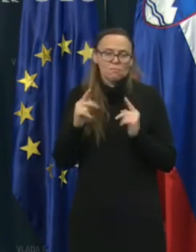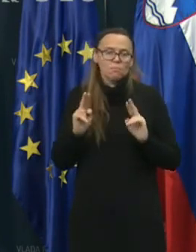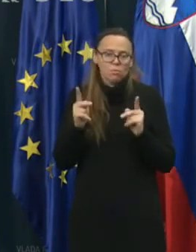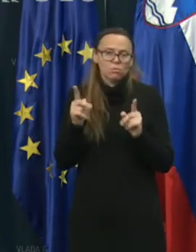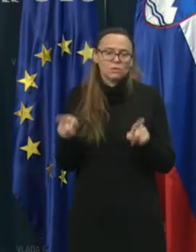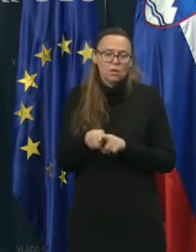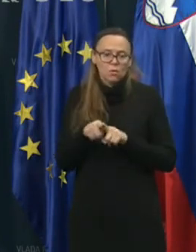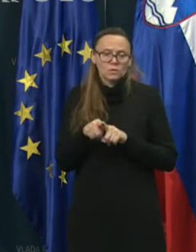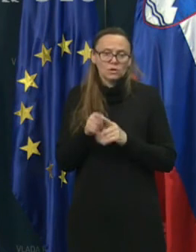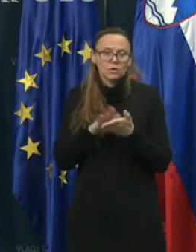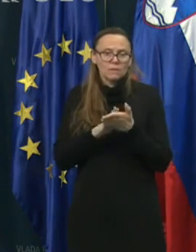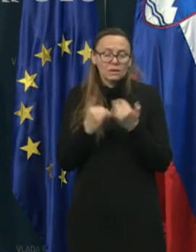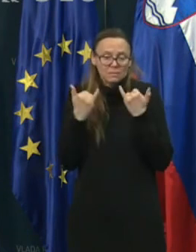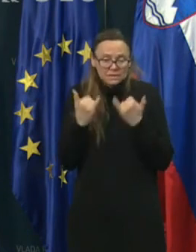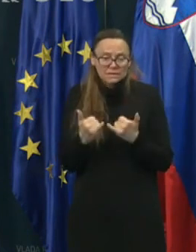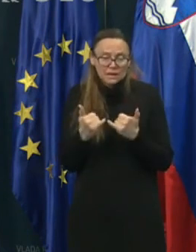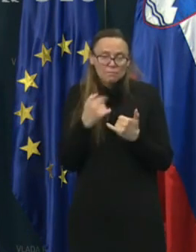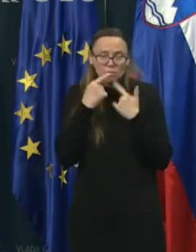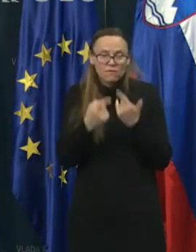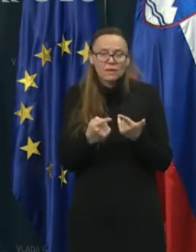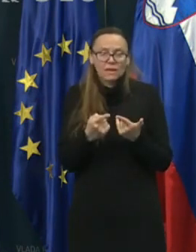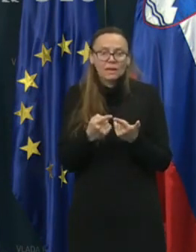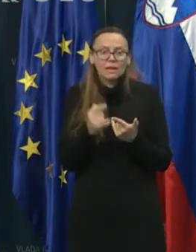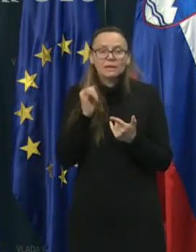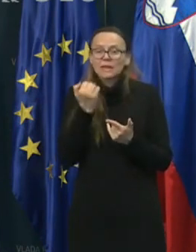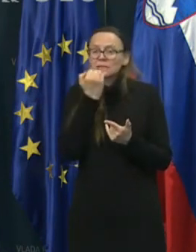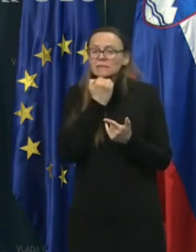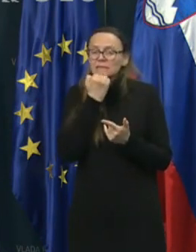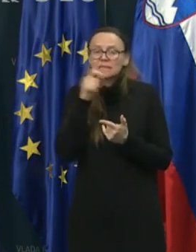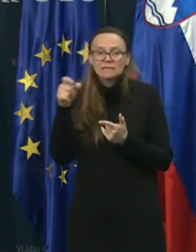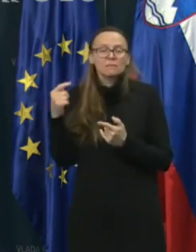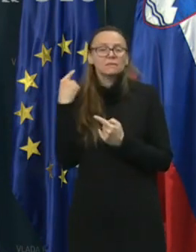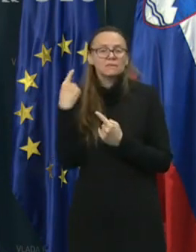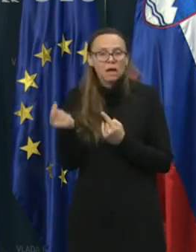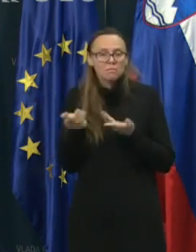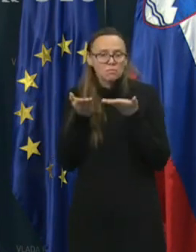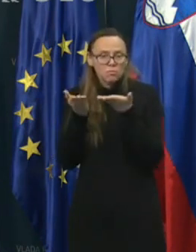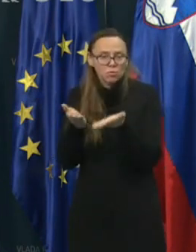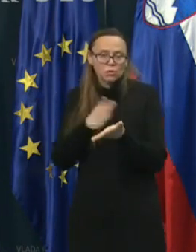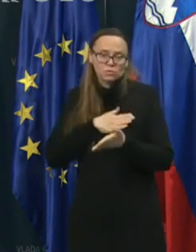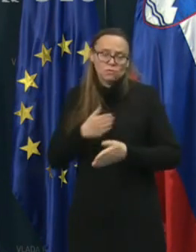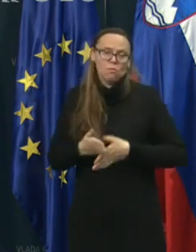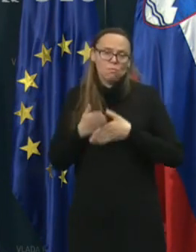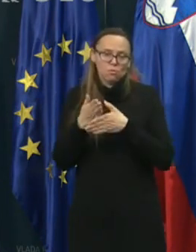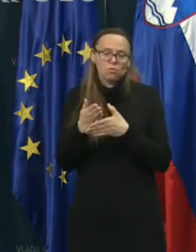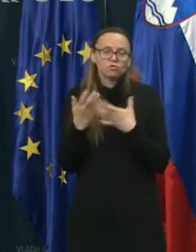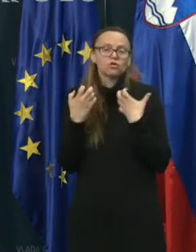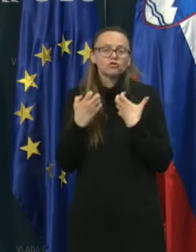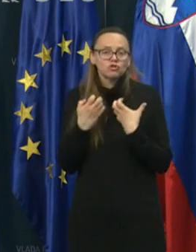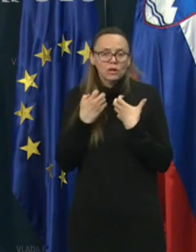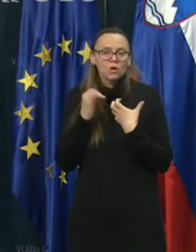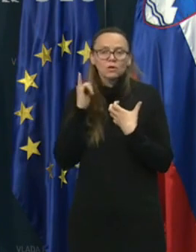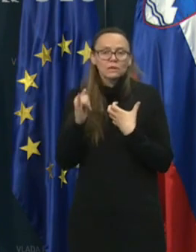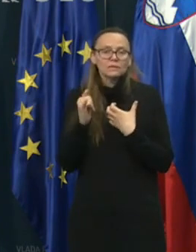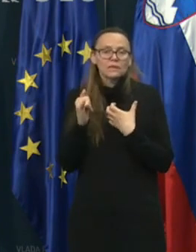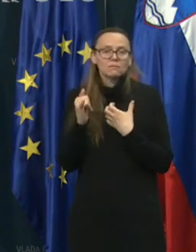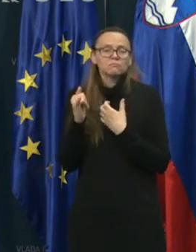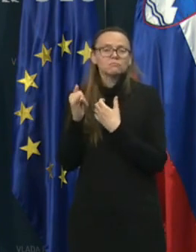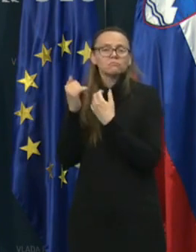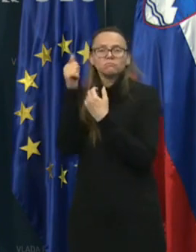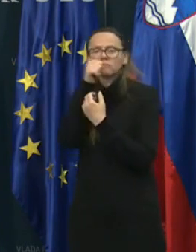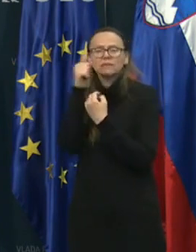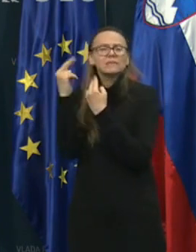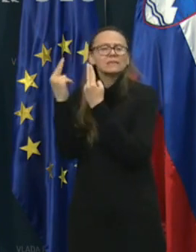ste jo na primer ravno kar našteli, da zasebniki sami ponujajo svojo pomoč, želijo le, da se jim status